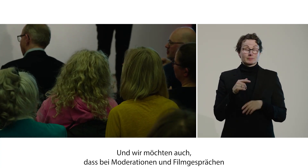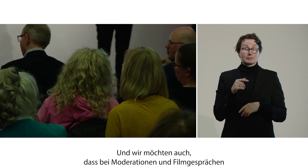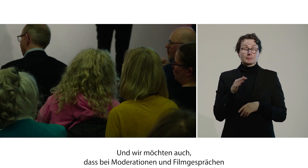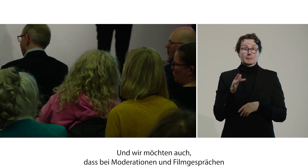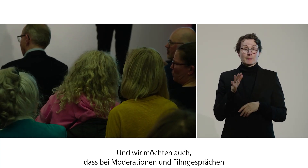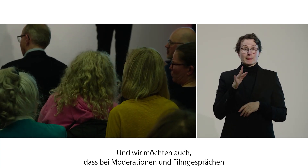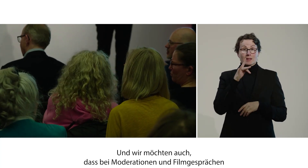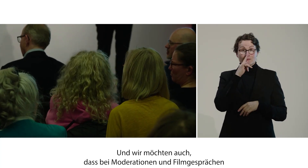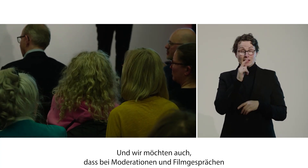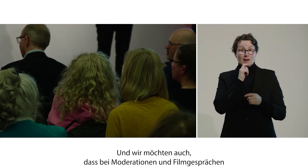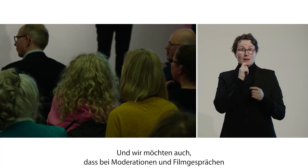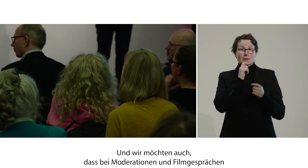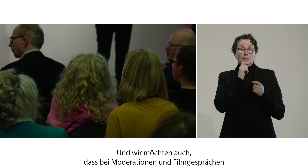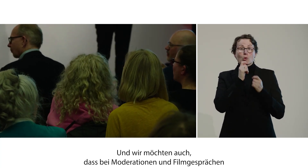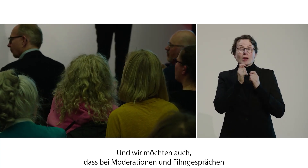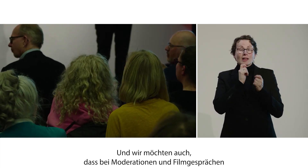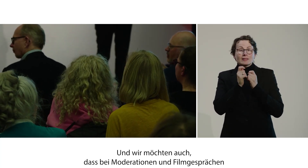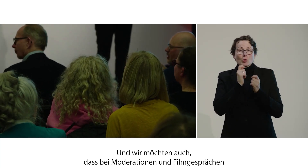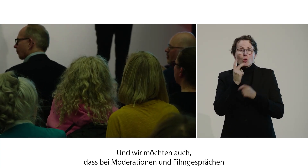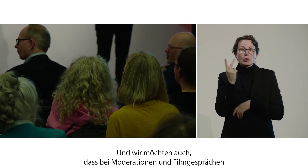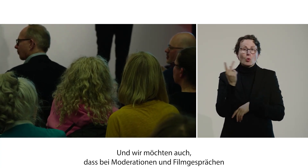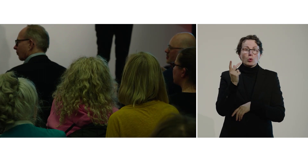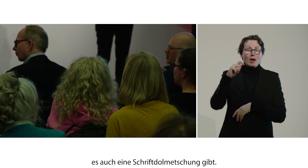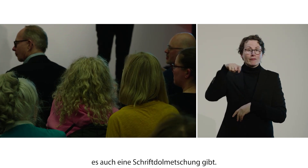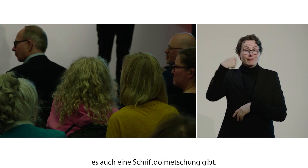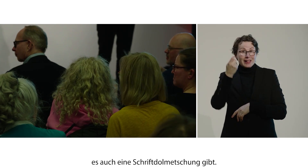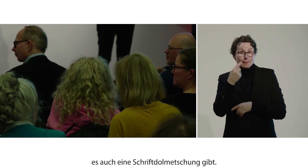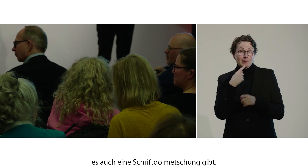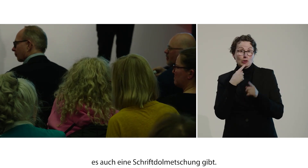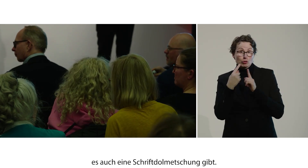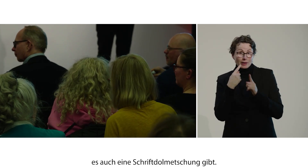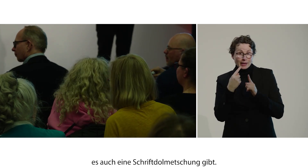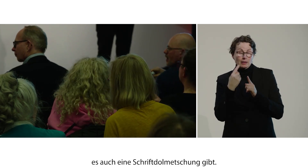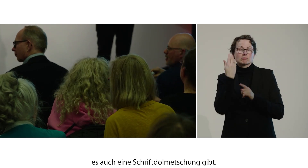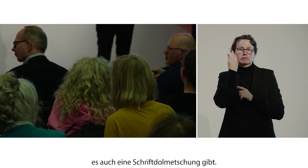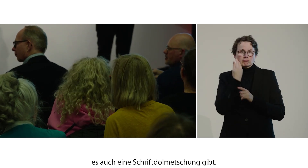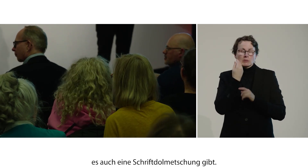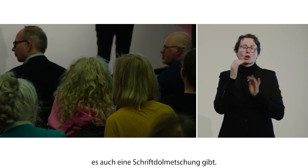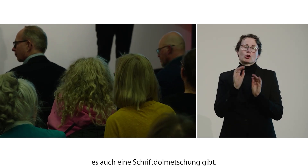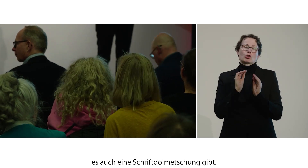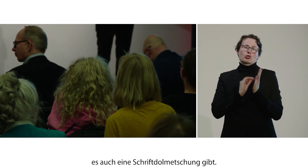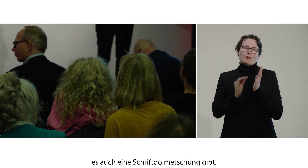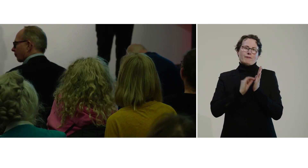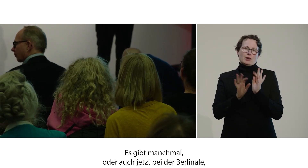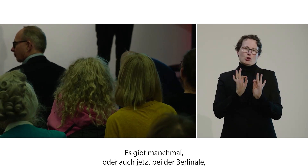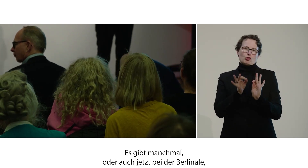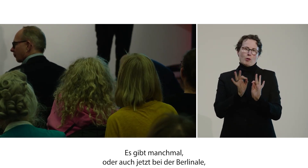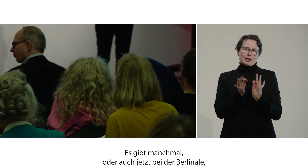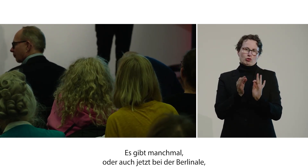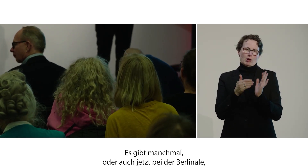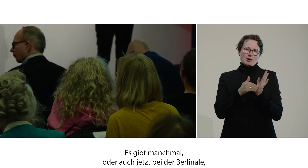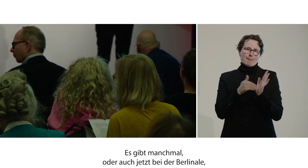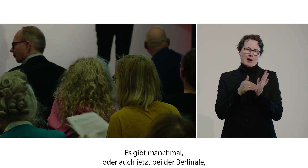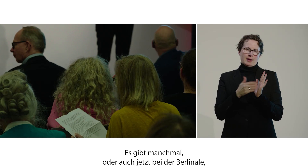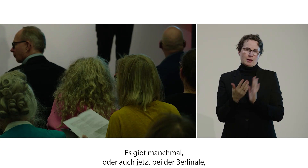Moderation und Filmgesprächen es auch eine Schriftdolmetschung gibt. Das vermissen wir. Es gibt dann